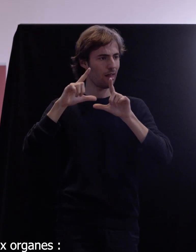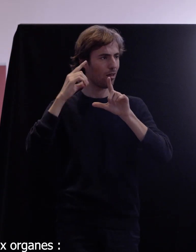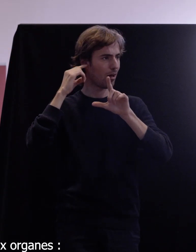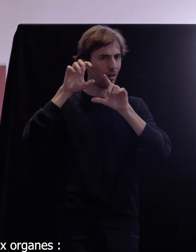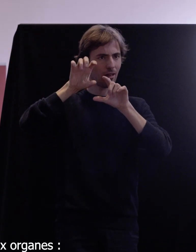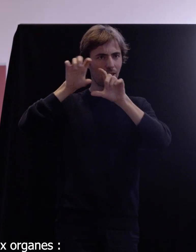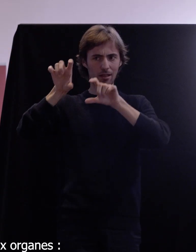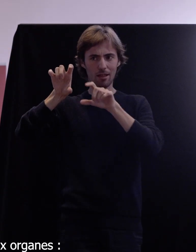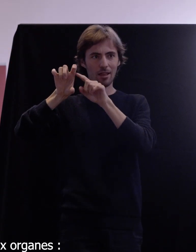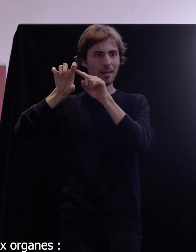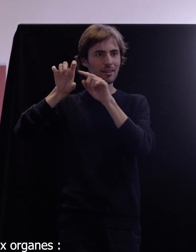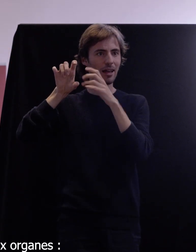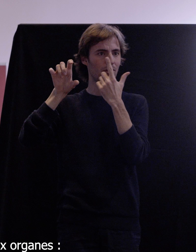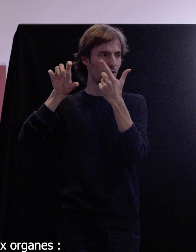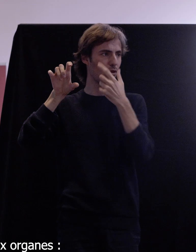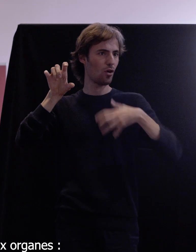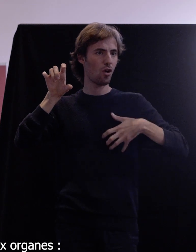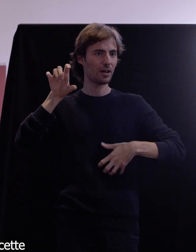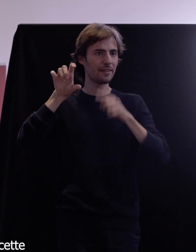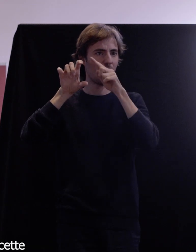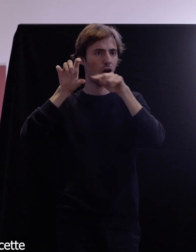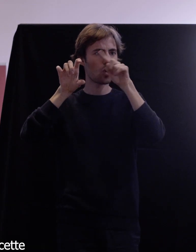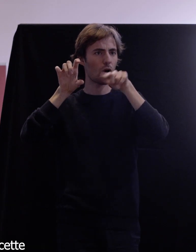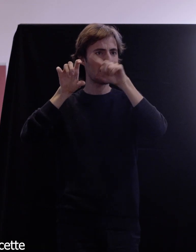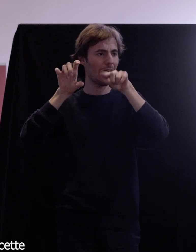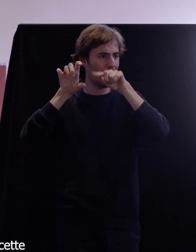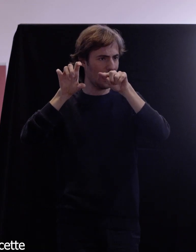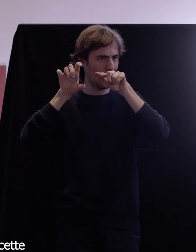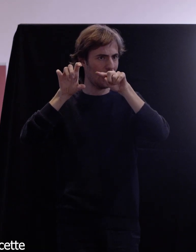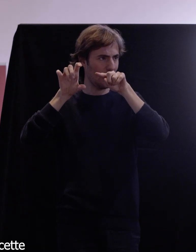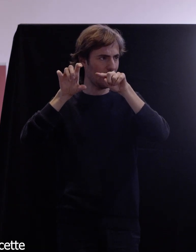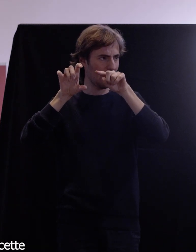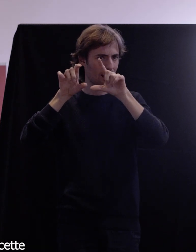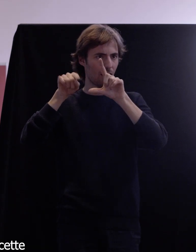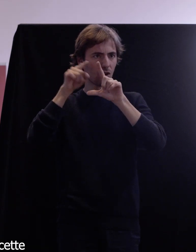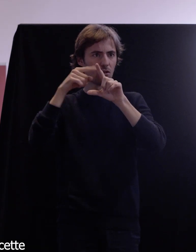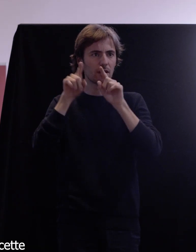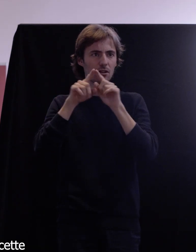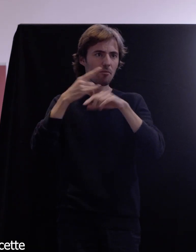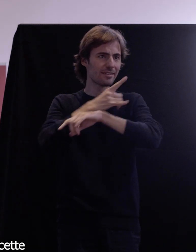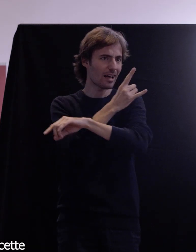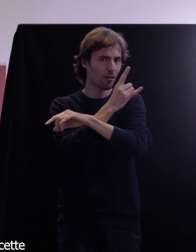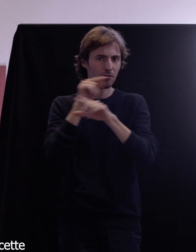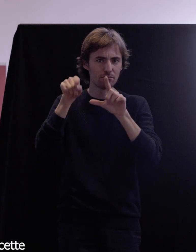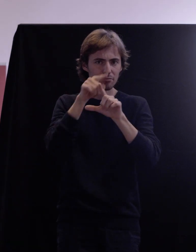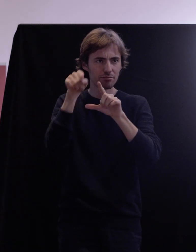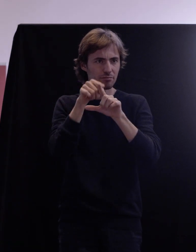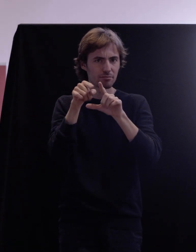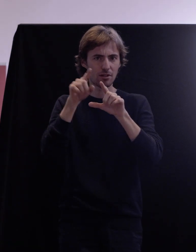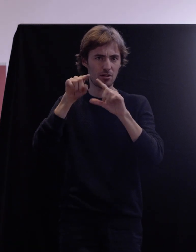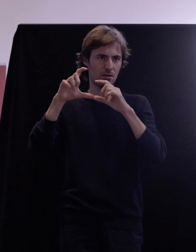avez deux organes. Vous avez la cochlée qui est cette espèce de coquille d'escargot